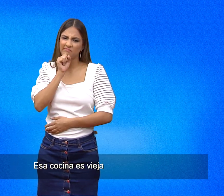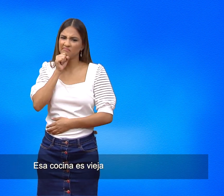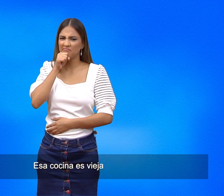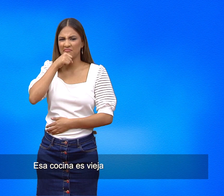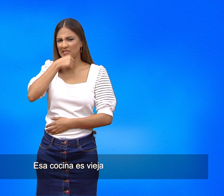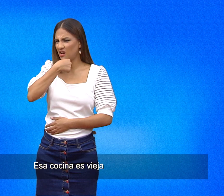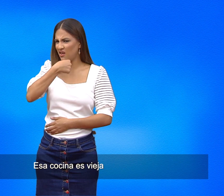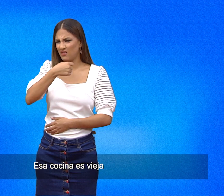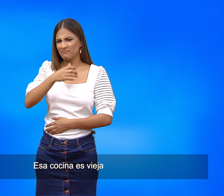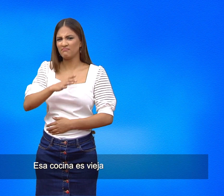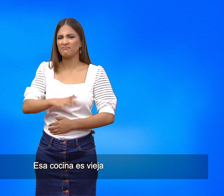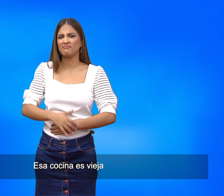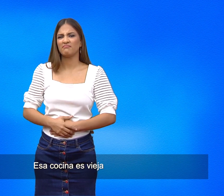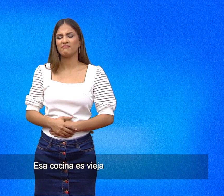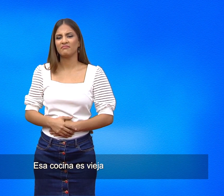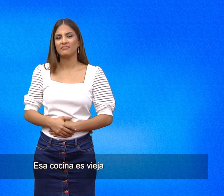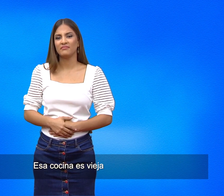esta cocina es vieja